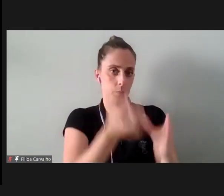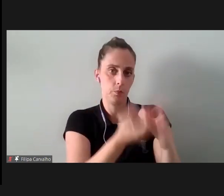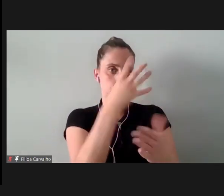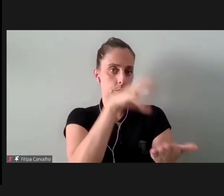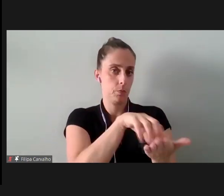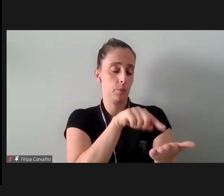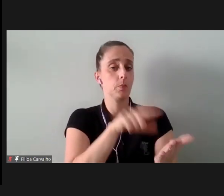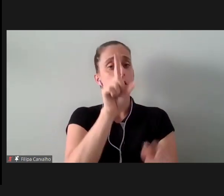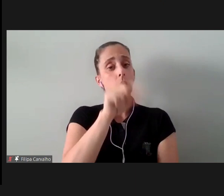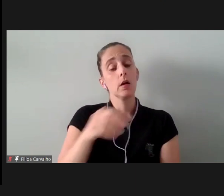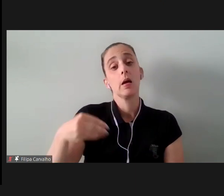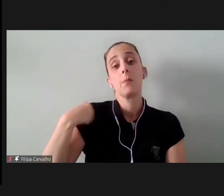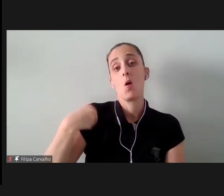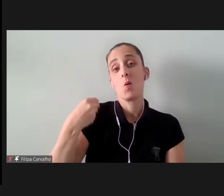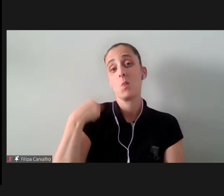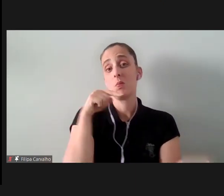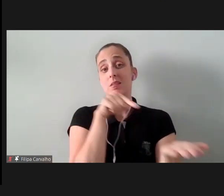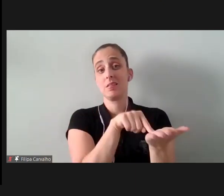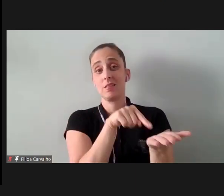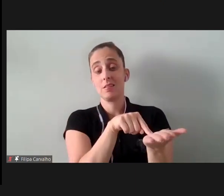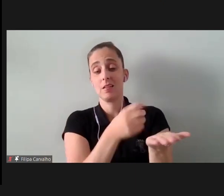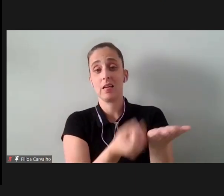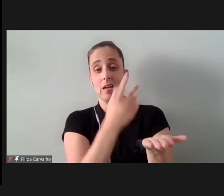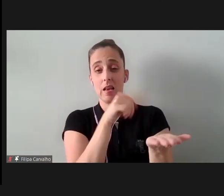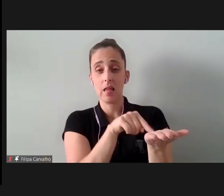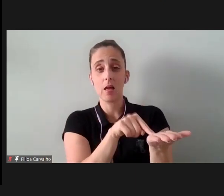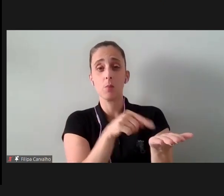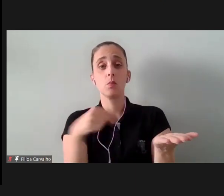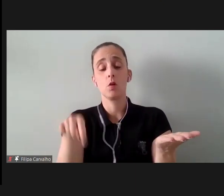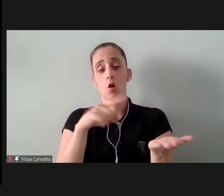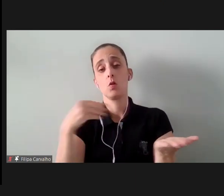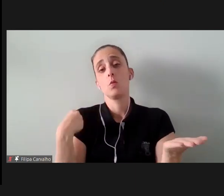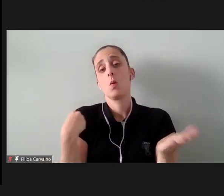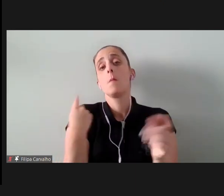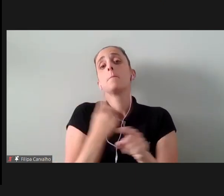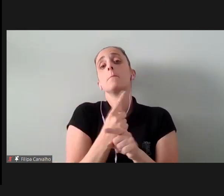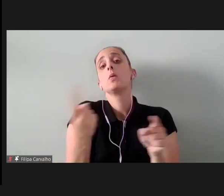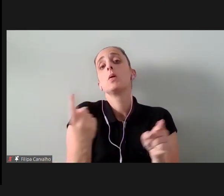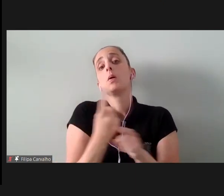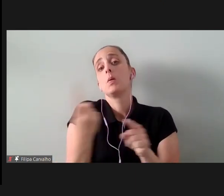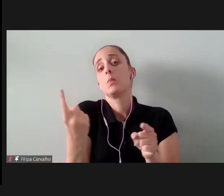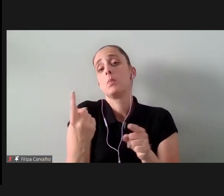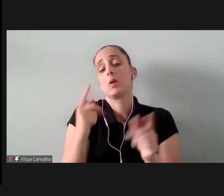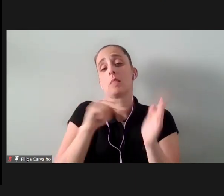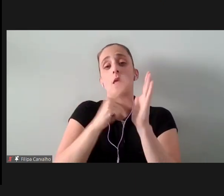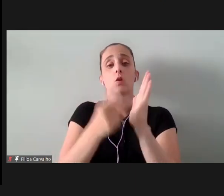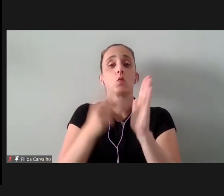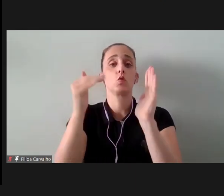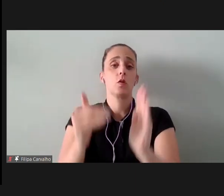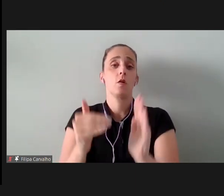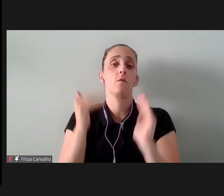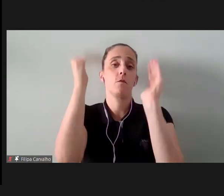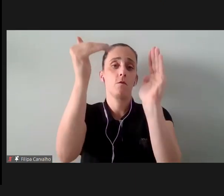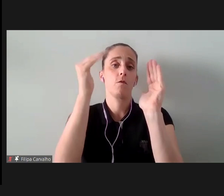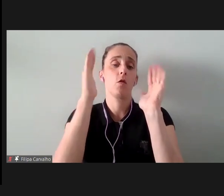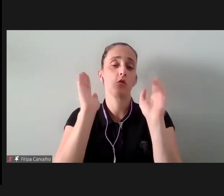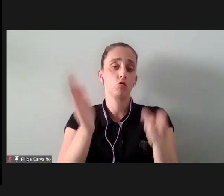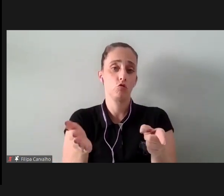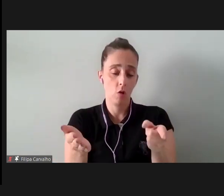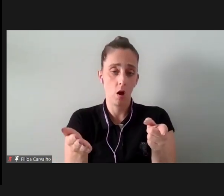preocupamos com a implementação desta escola devido, né, pronto, com o avanço tecnológico e com as